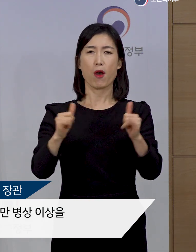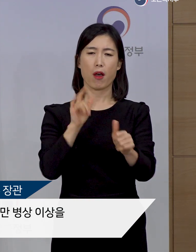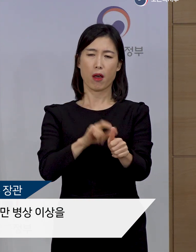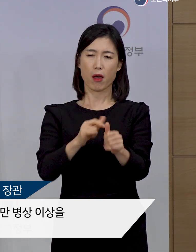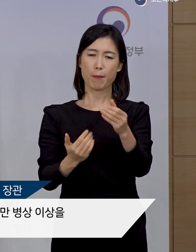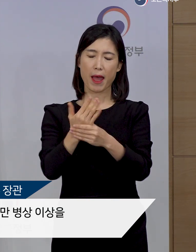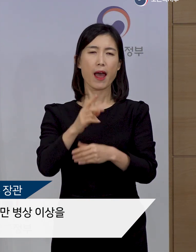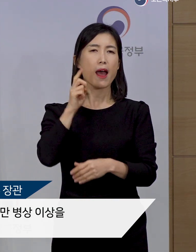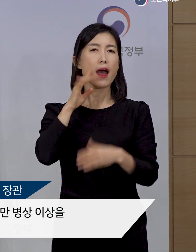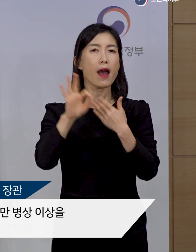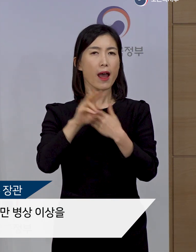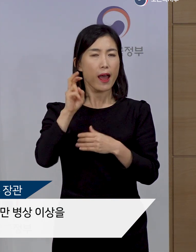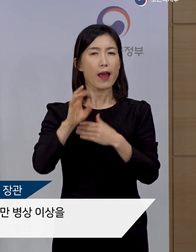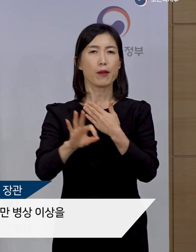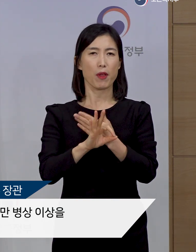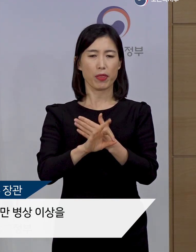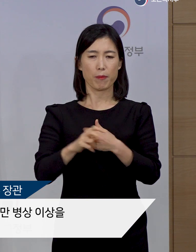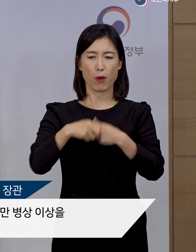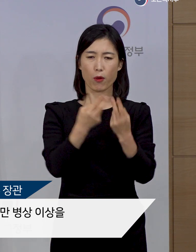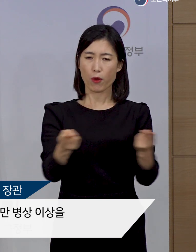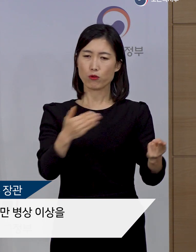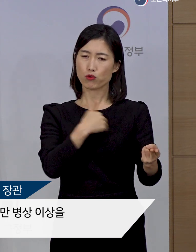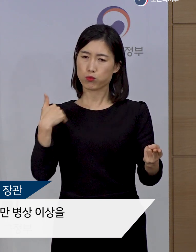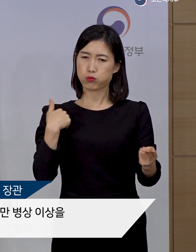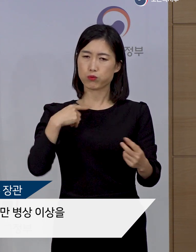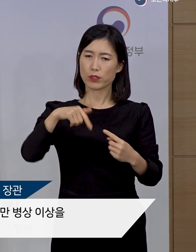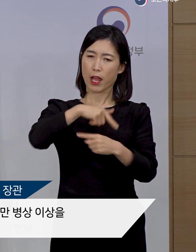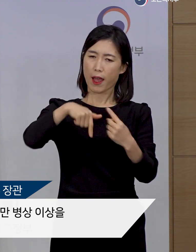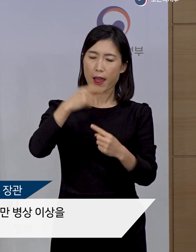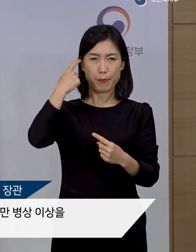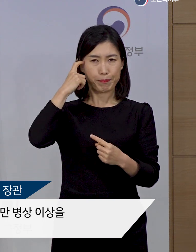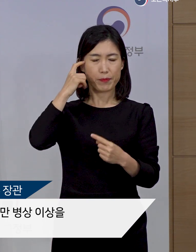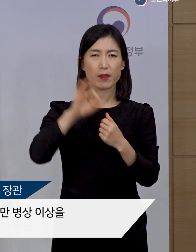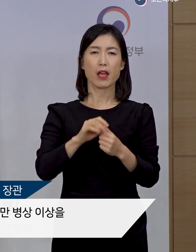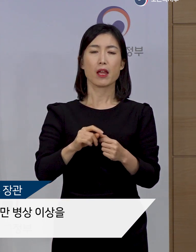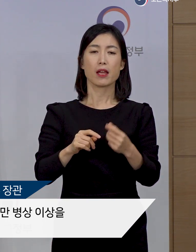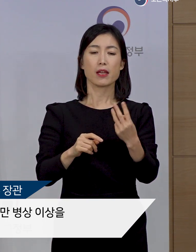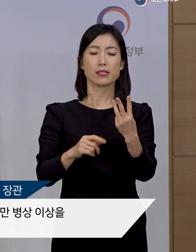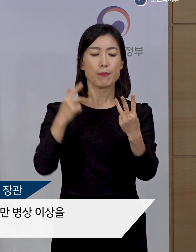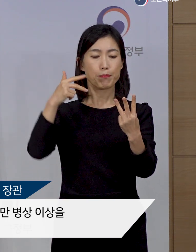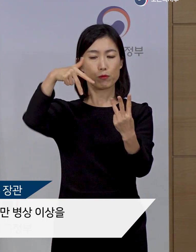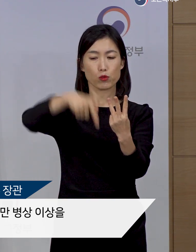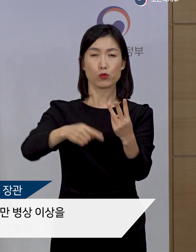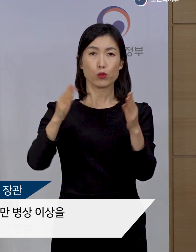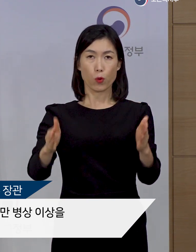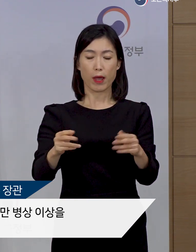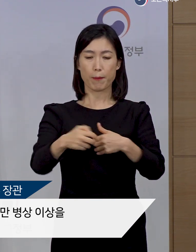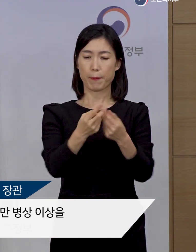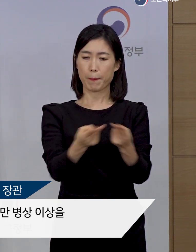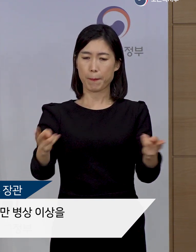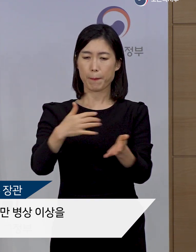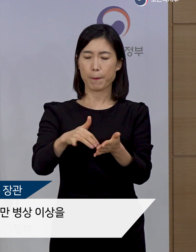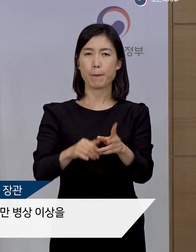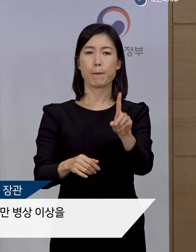모든 환자가 신속히 치료를 받을 수 있도록 3주간 1만 병상 이상을 추가